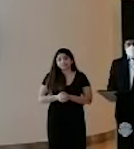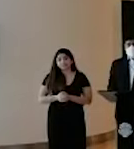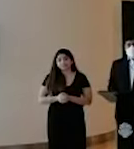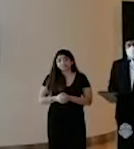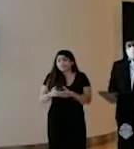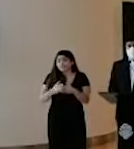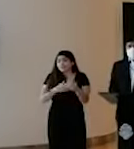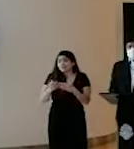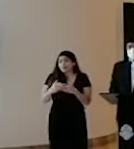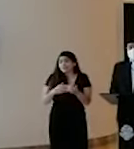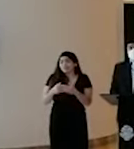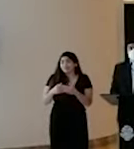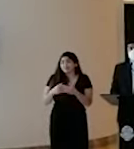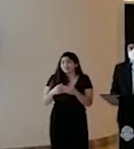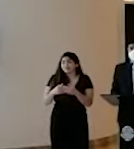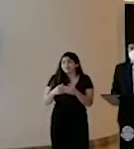Y en todo caso,